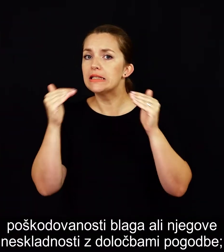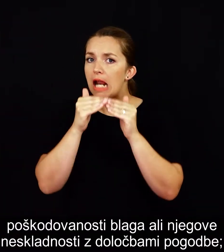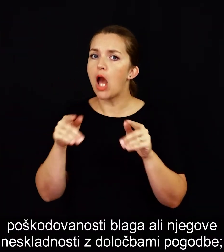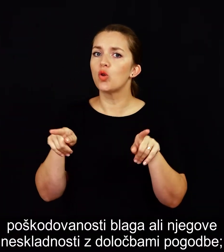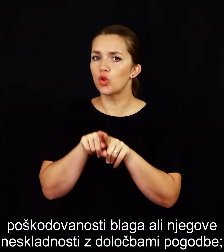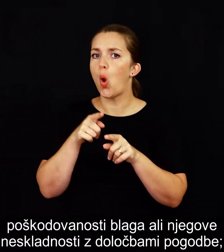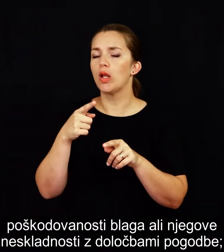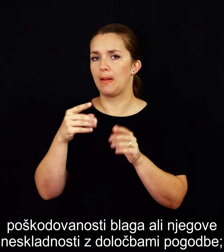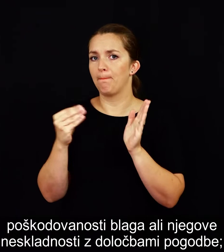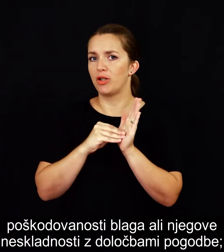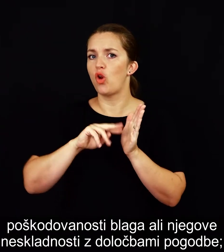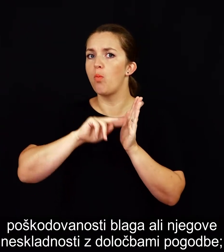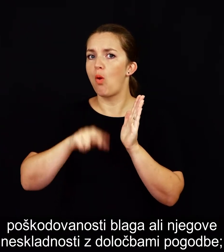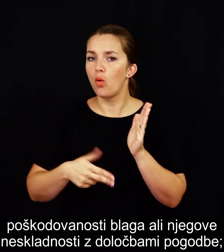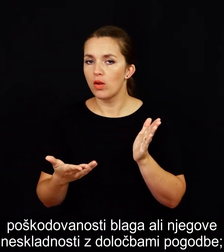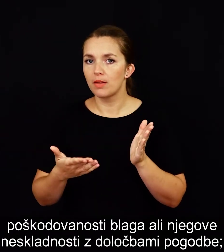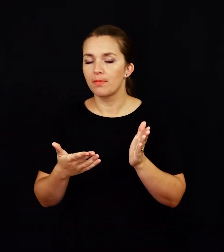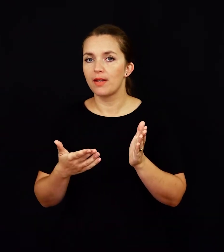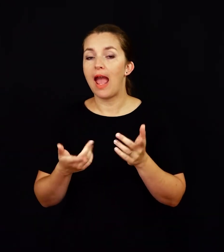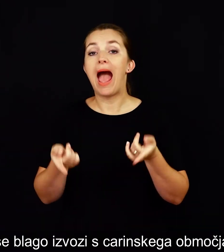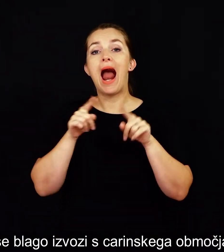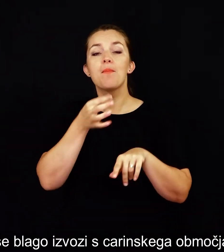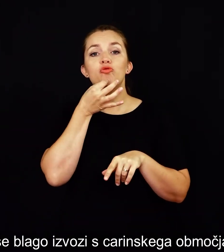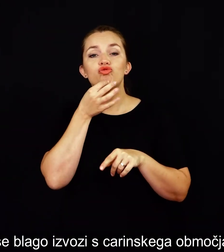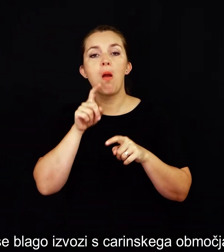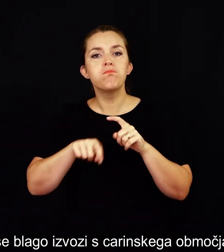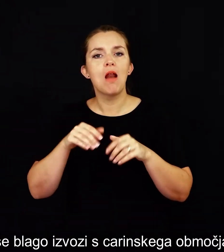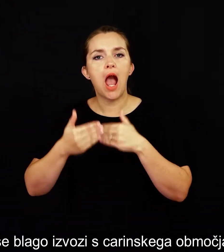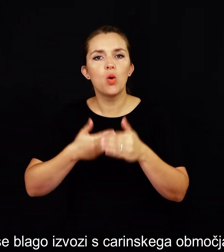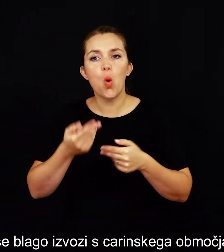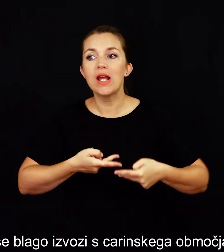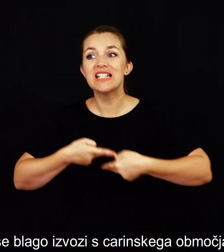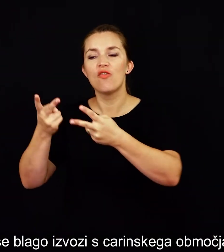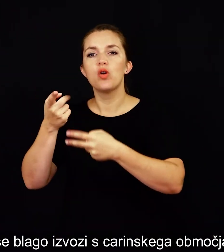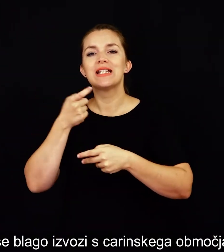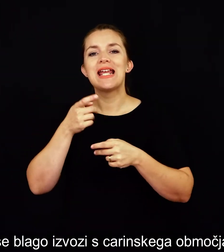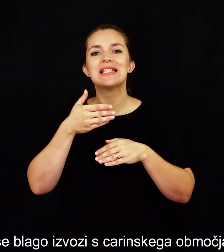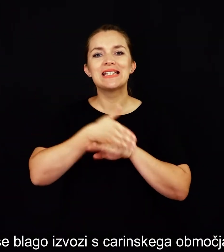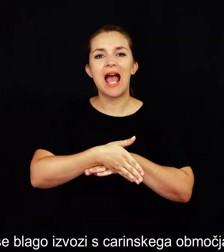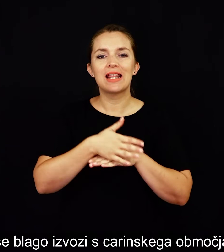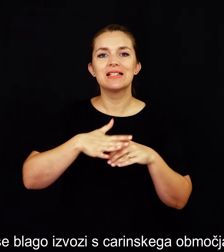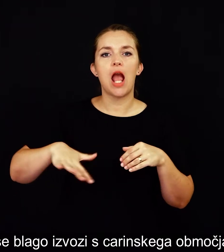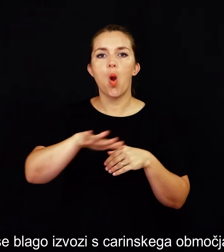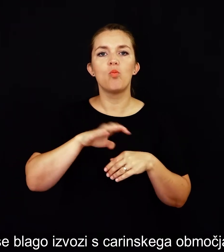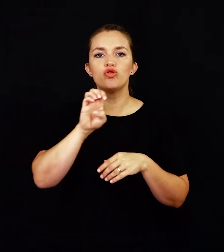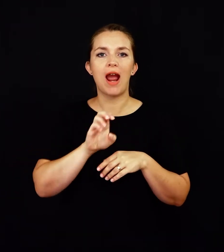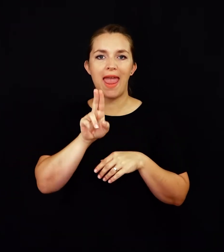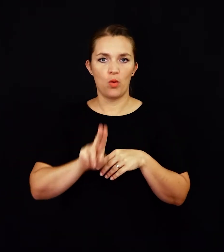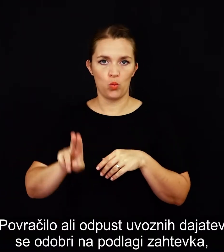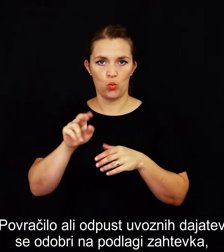z določbami pogodbe, ali če se blago izvozi z carinskega območja EU. Povračilo